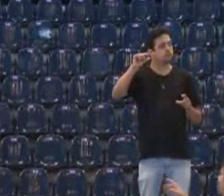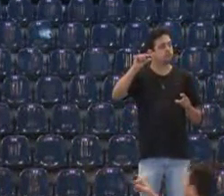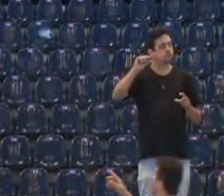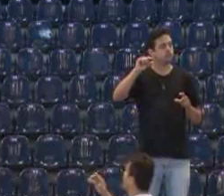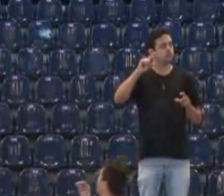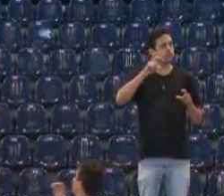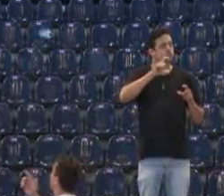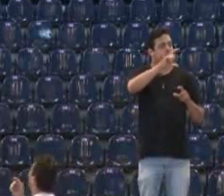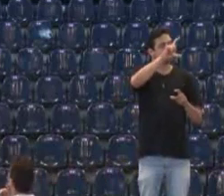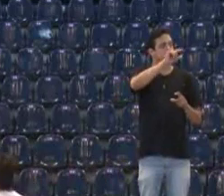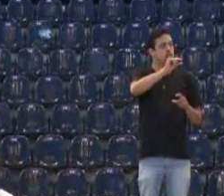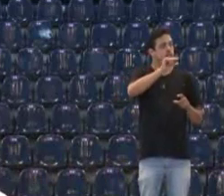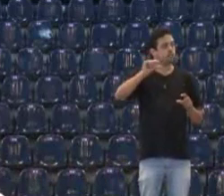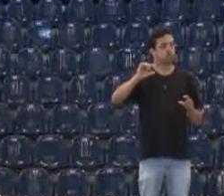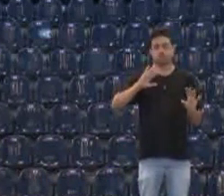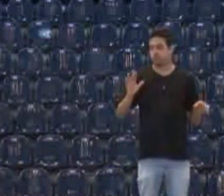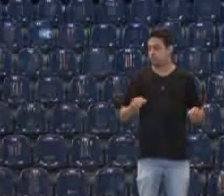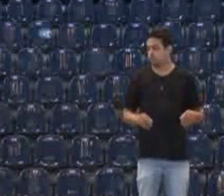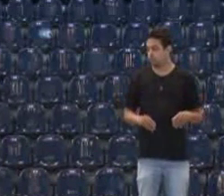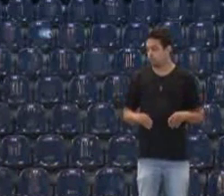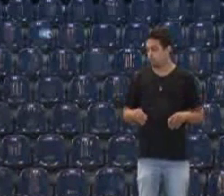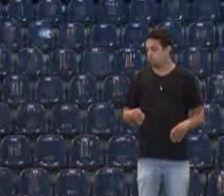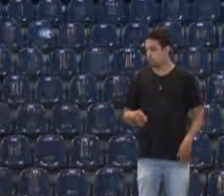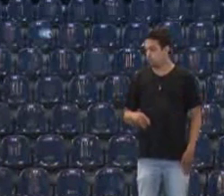É só o tamanho.